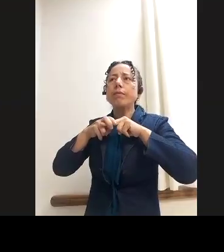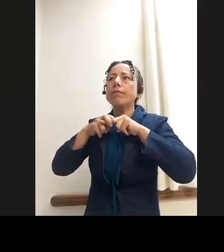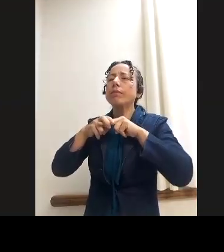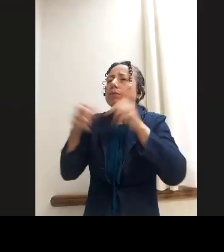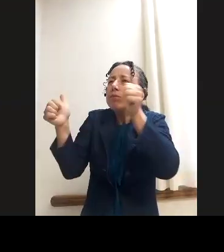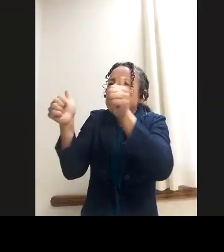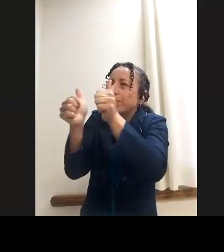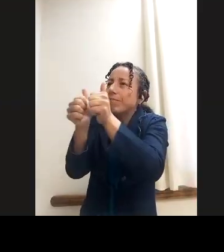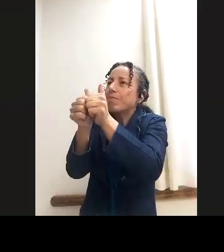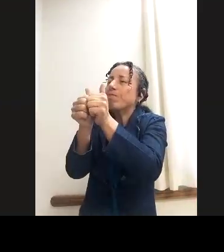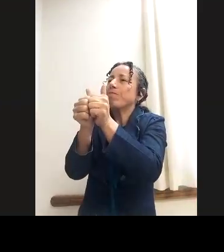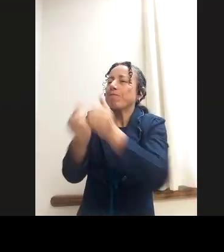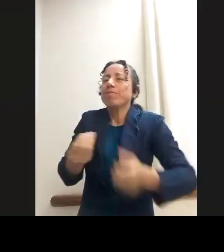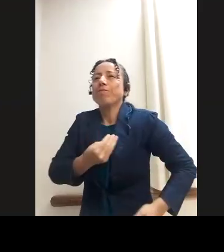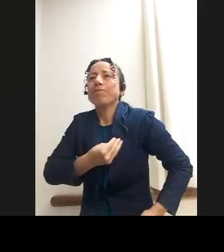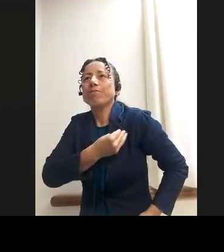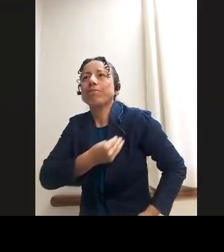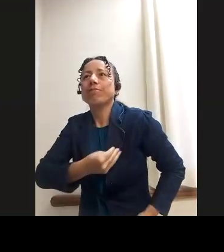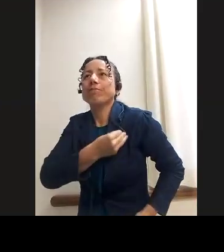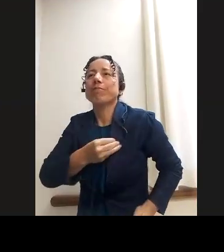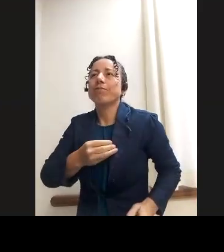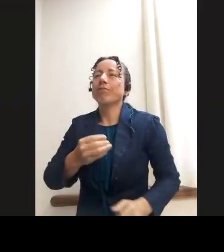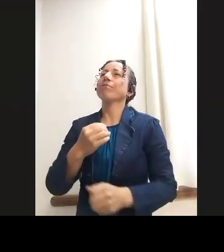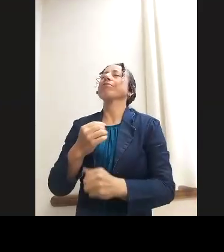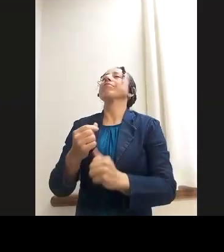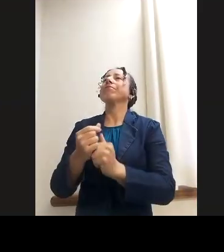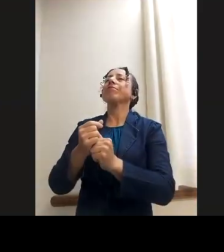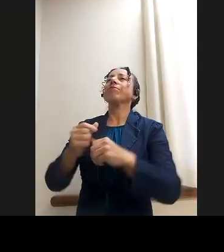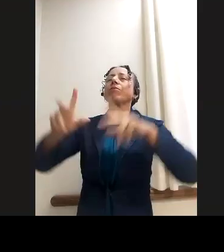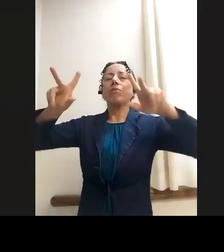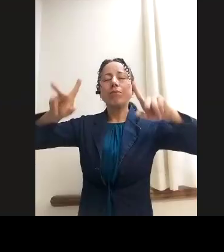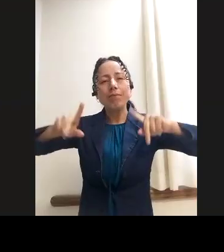eles viver para sempre obedecer.